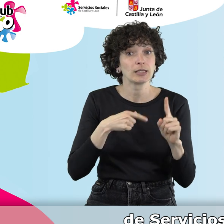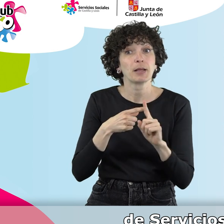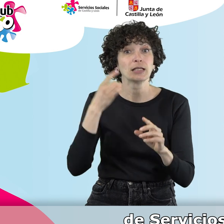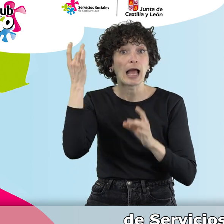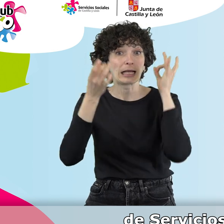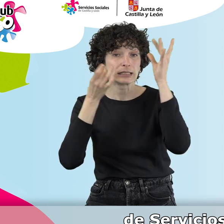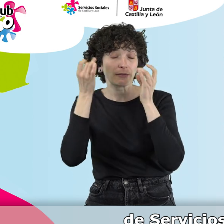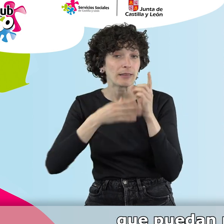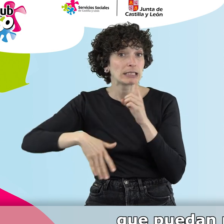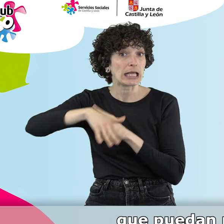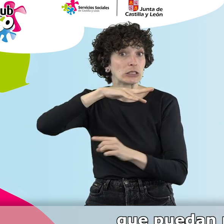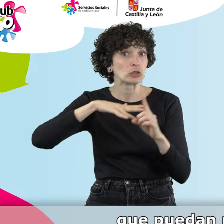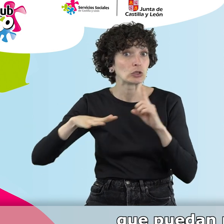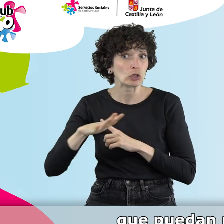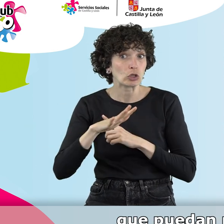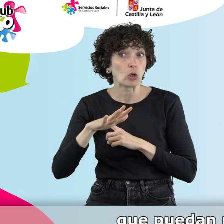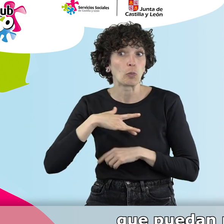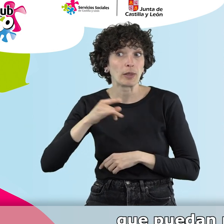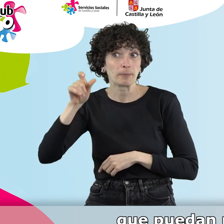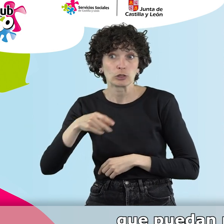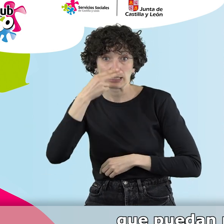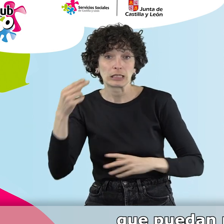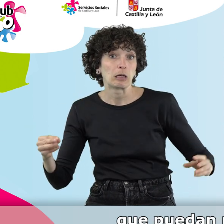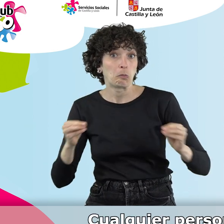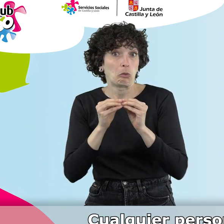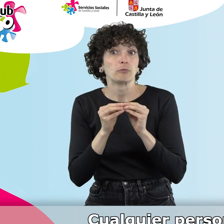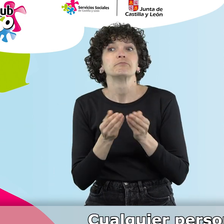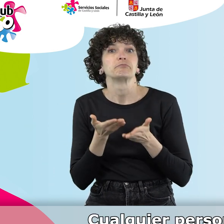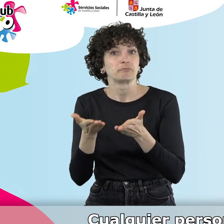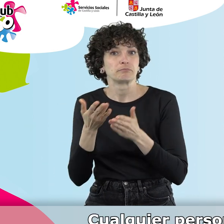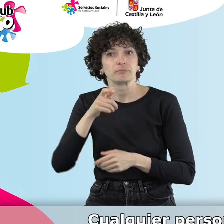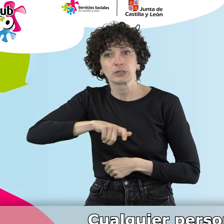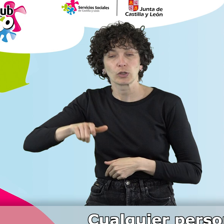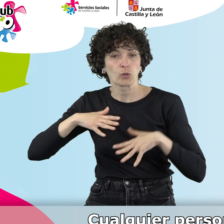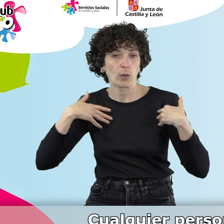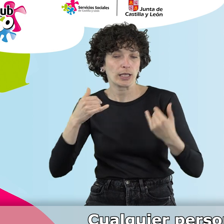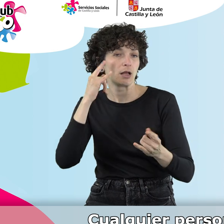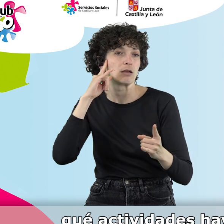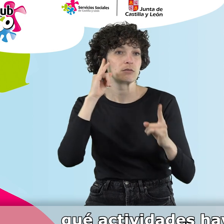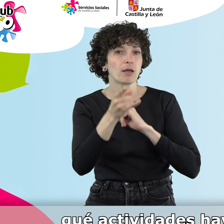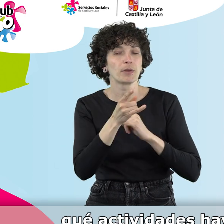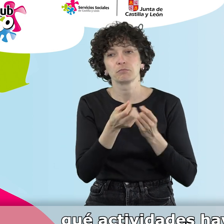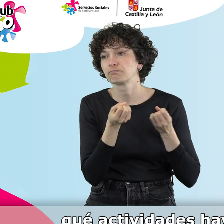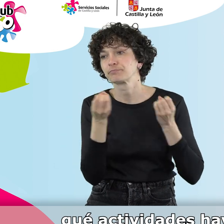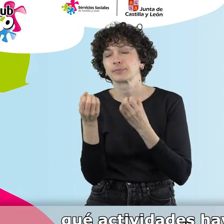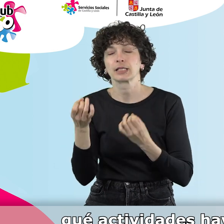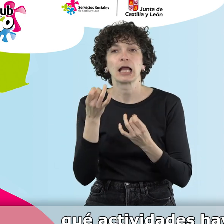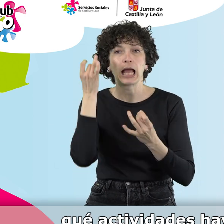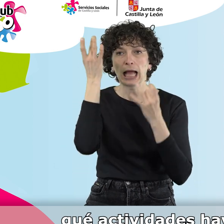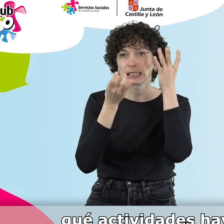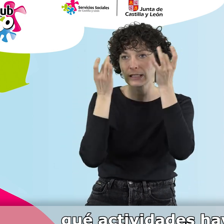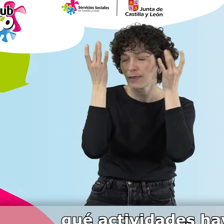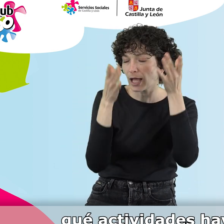actividades del entorno que puedan responder a los intereses de la persona. Cualquier persona que llame le pueden informar qué actividades